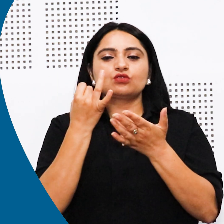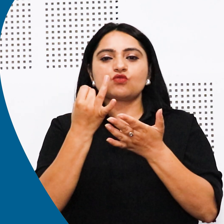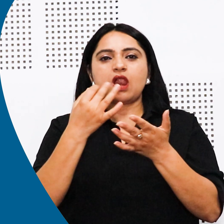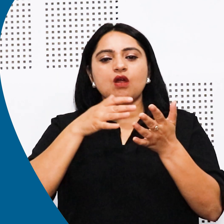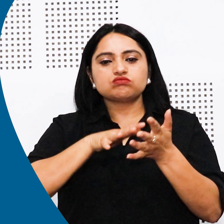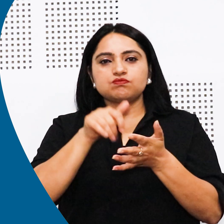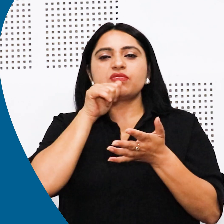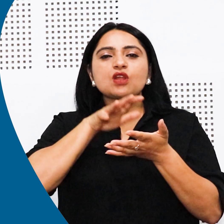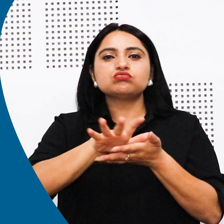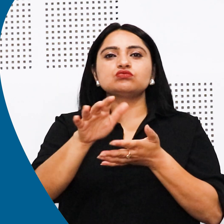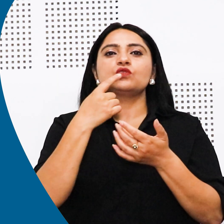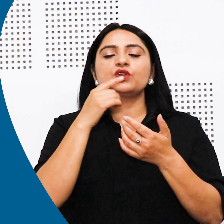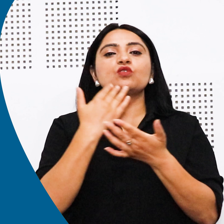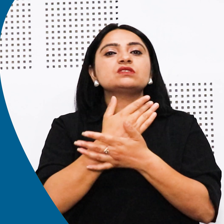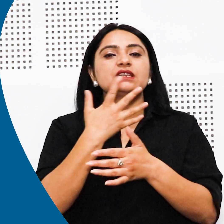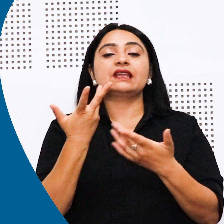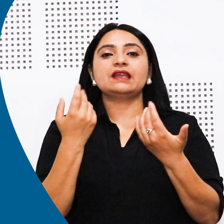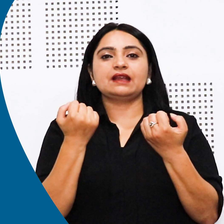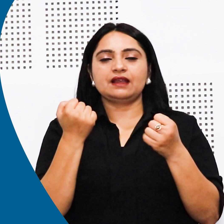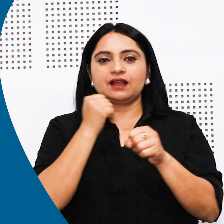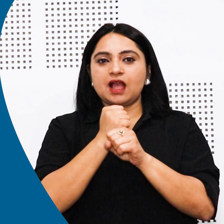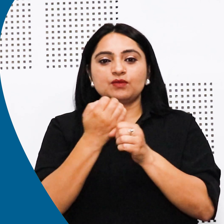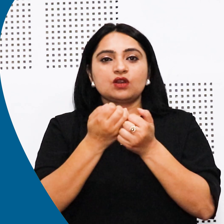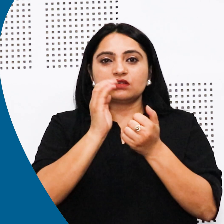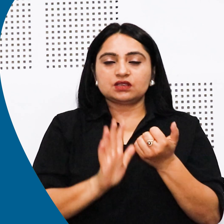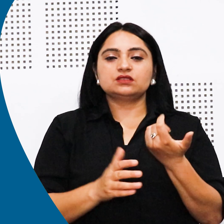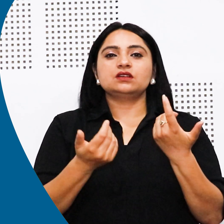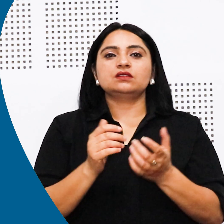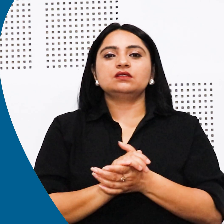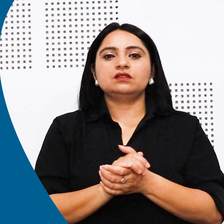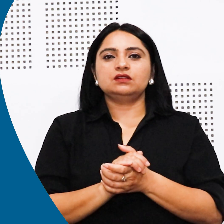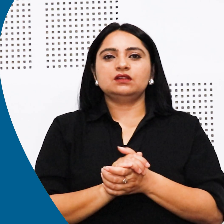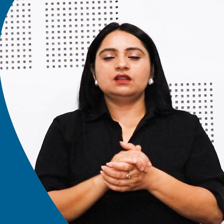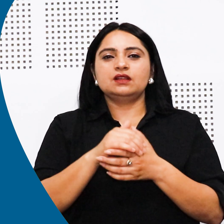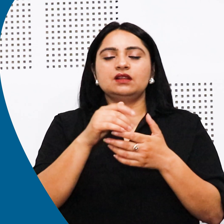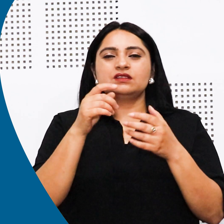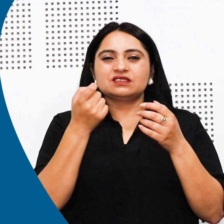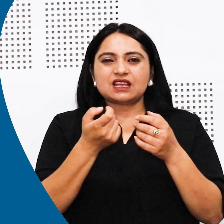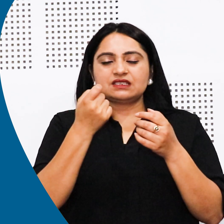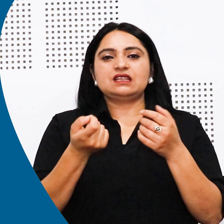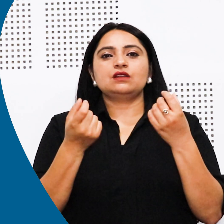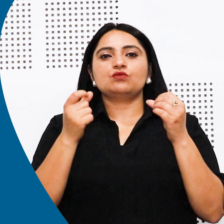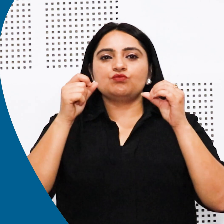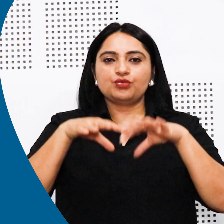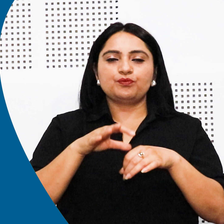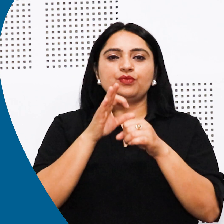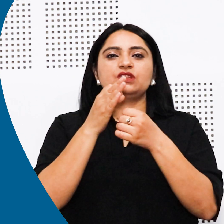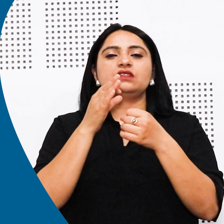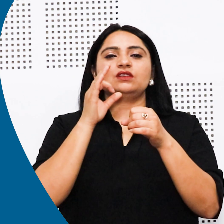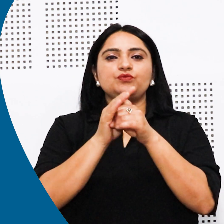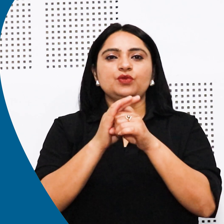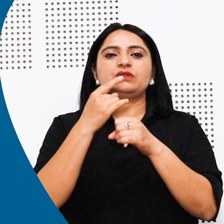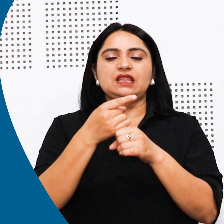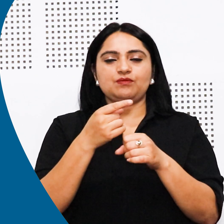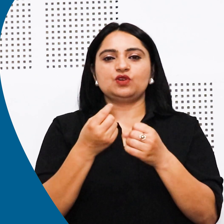त्यहाँ चाहिँ कसरी के काम गर्न सकिन्छ, पानीको उहरू बगायो भने त्यहाँ के गर्न सकिन्छ भन्ने किसिमको सानो विपद व्यवस्थापनको हिसाबले